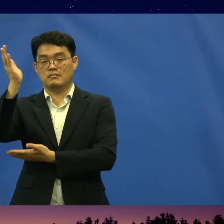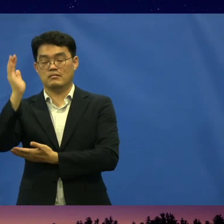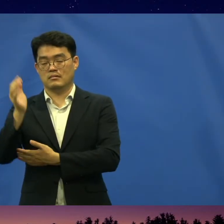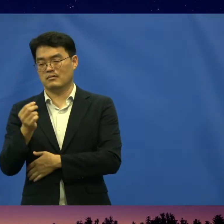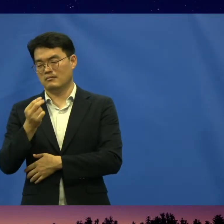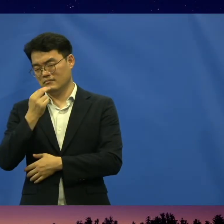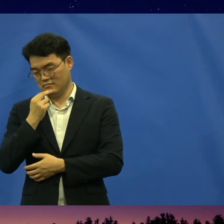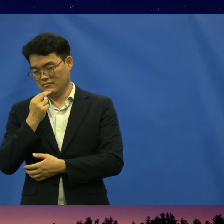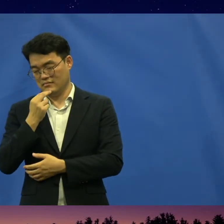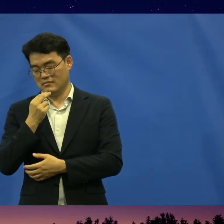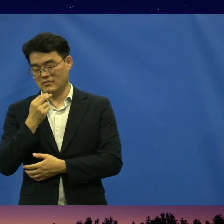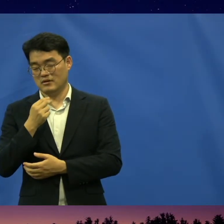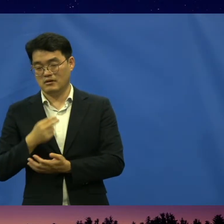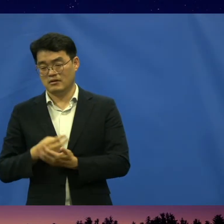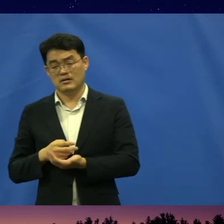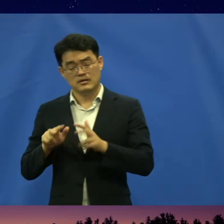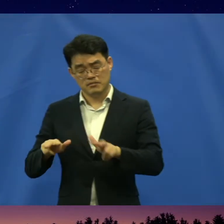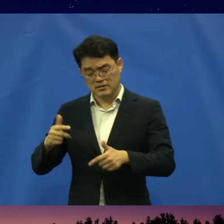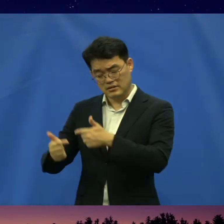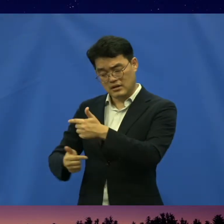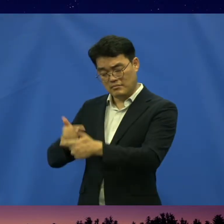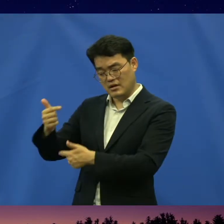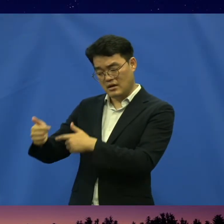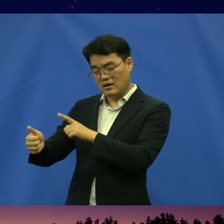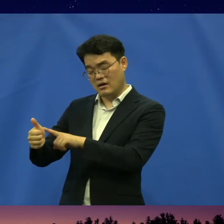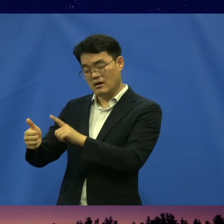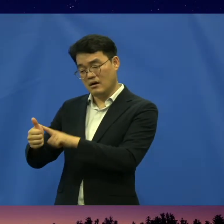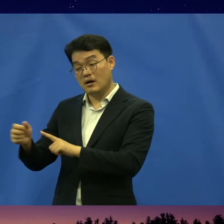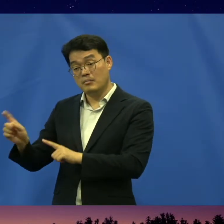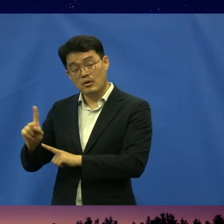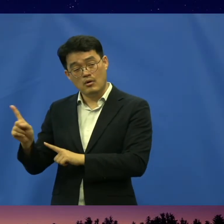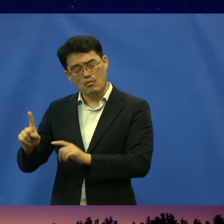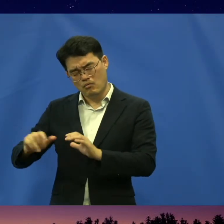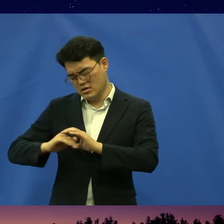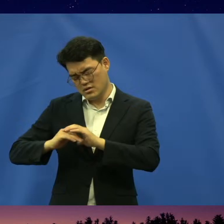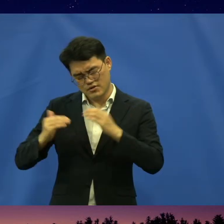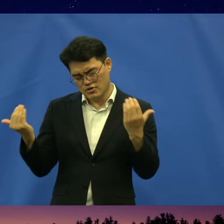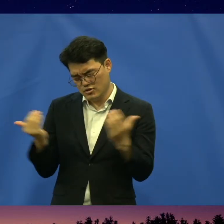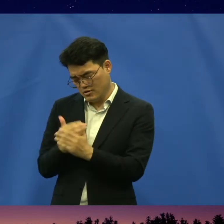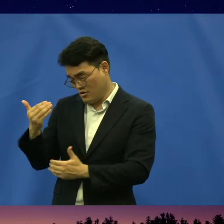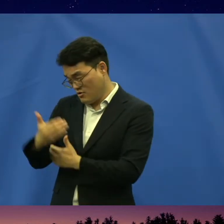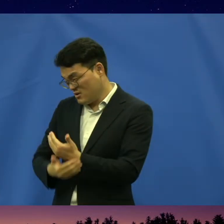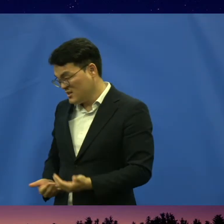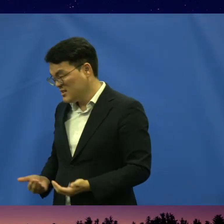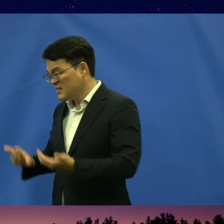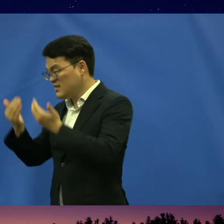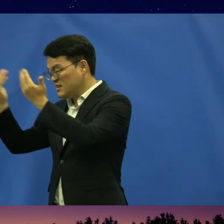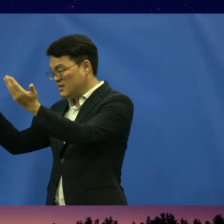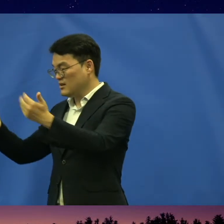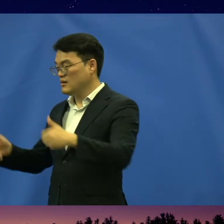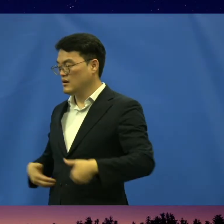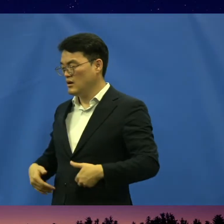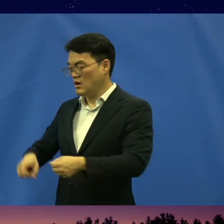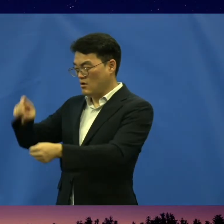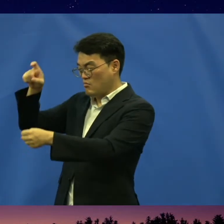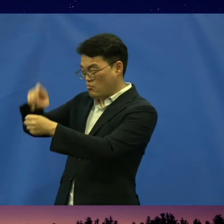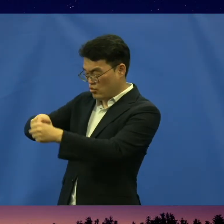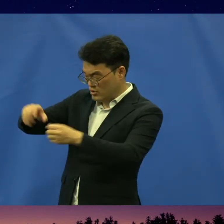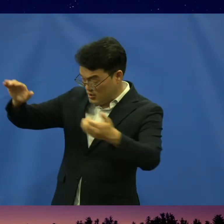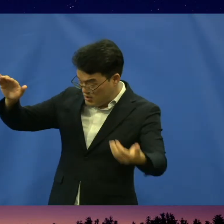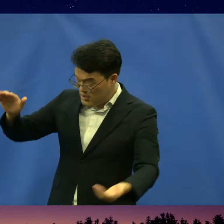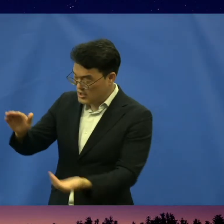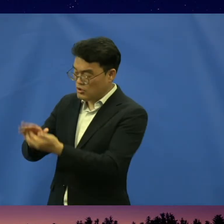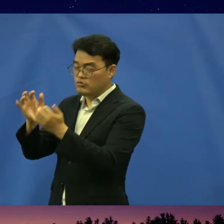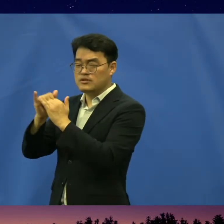뭐예요? 집중력입니다. 그동안 그가 보여준 태도는 한마디로 전적인 헌신이에요. 목적을 이루는 사람들은 집중력에서